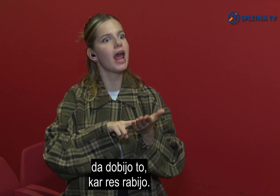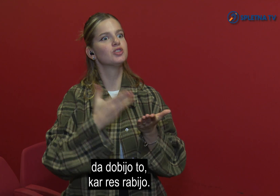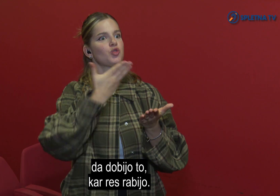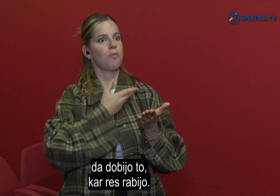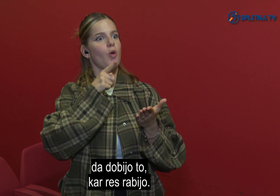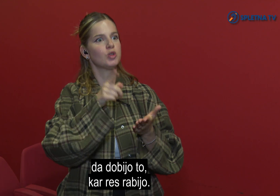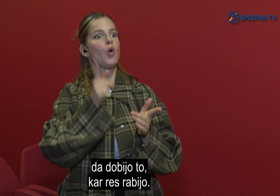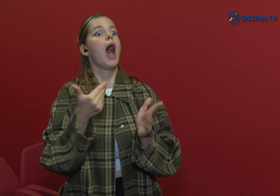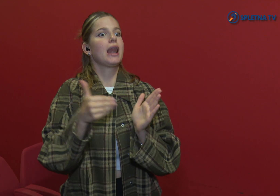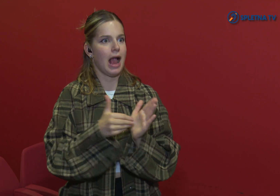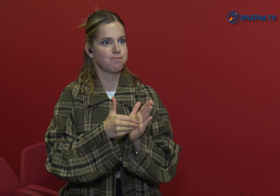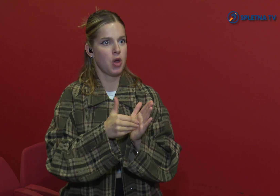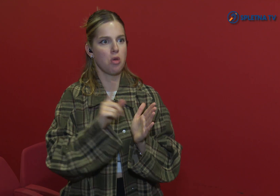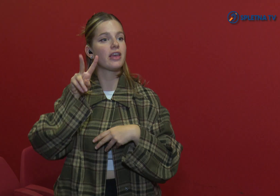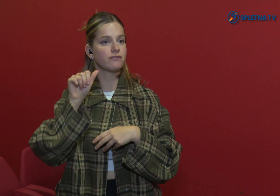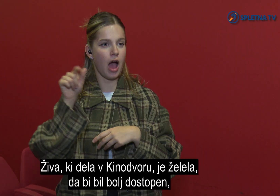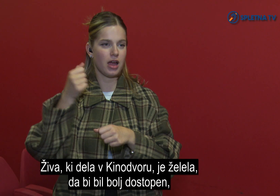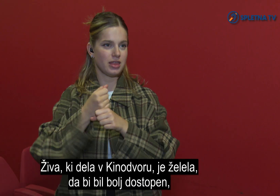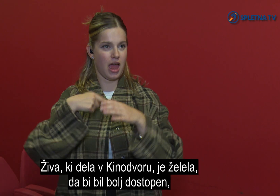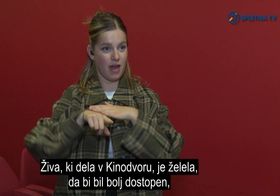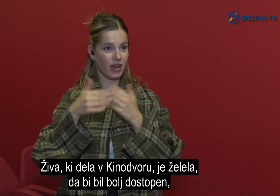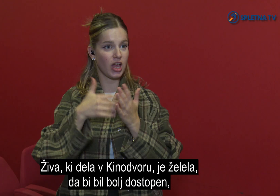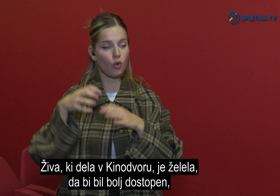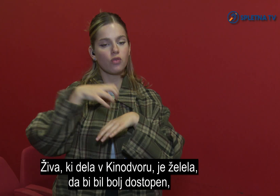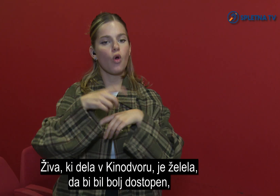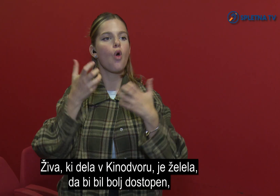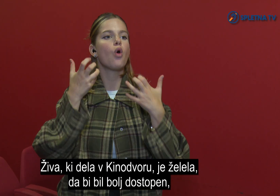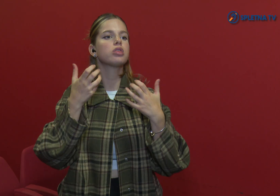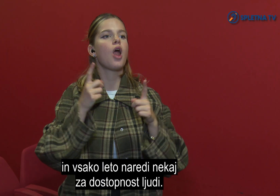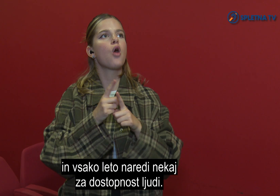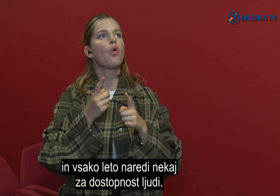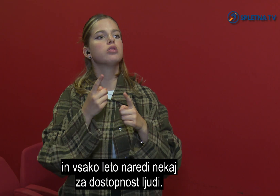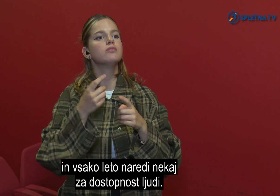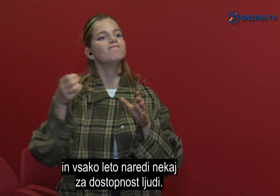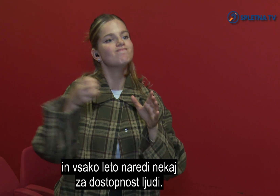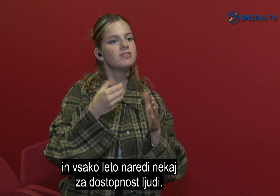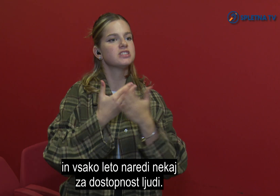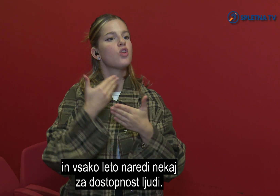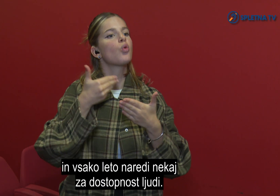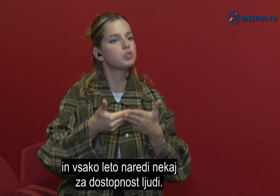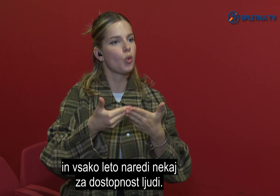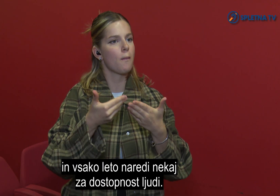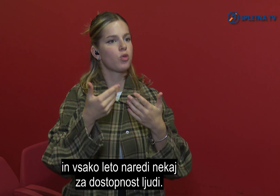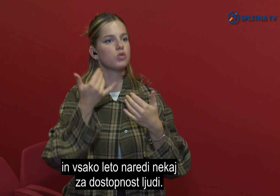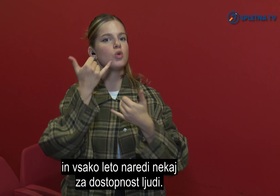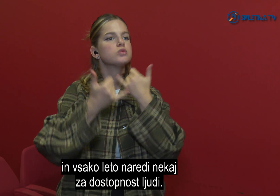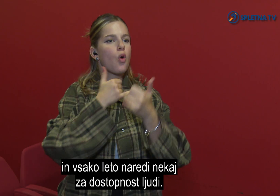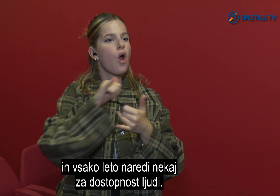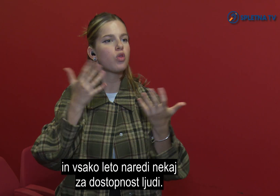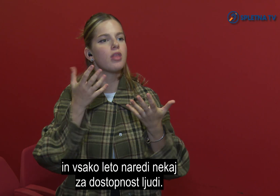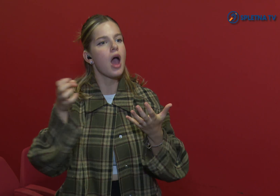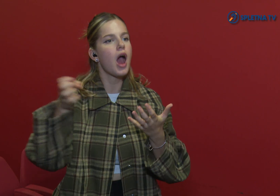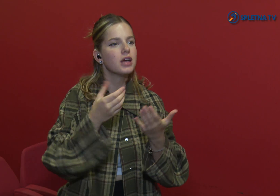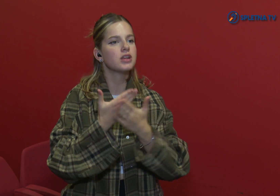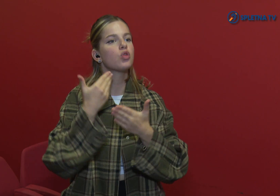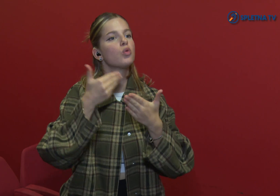naredimo prave prilagoditve zanje, da dobijo to, kar res rabijo. Živa, ki dela v Kinodvoru, je želela, da bi bil bolj dostopen in